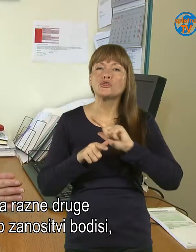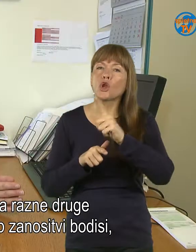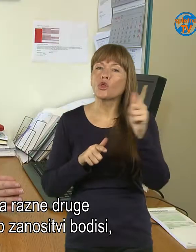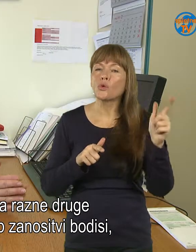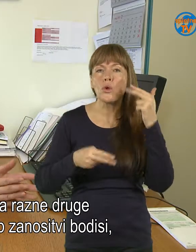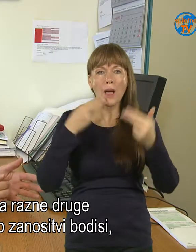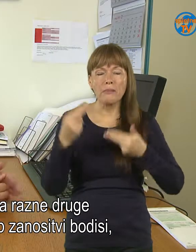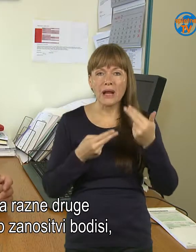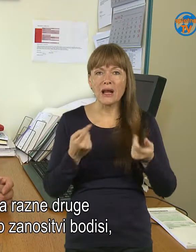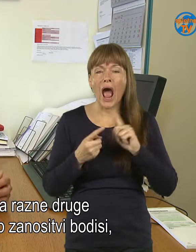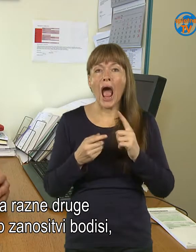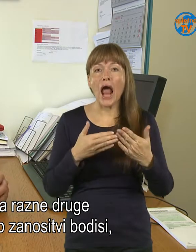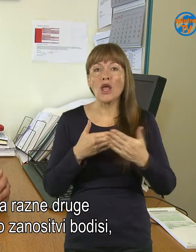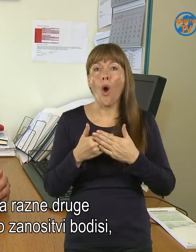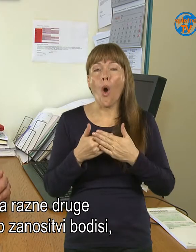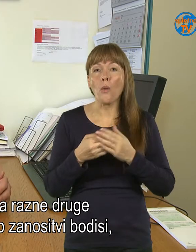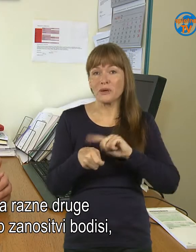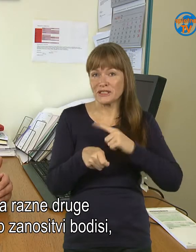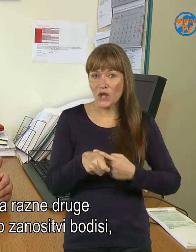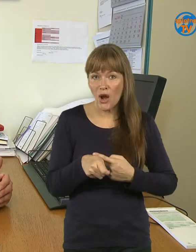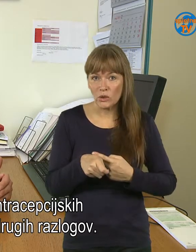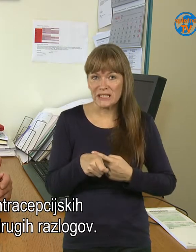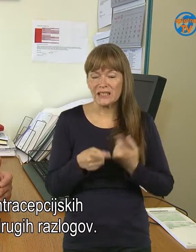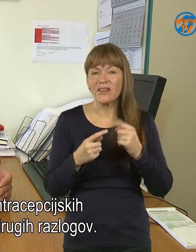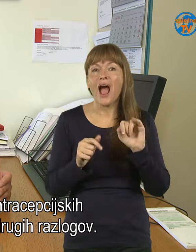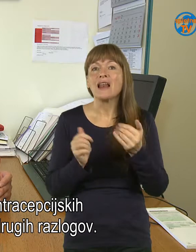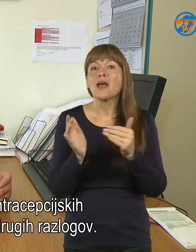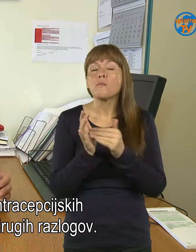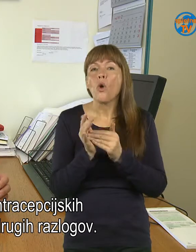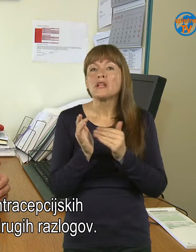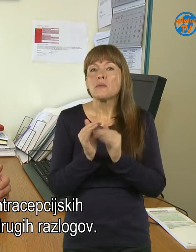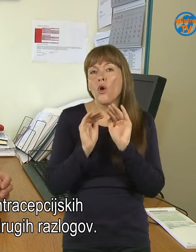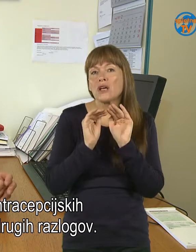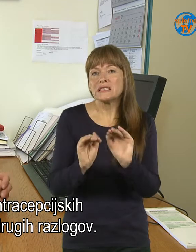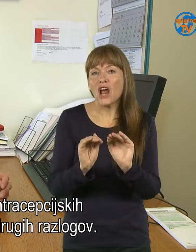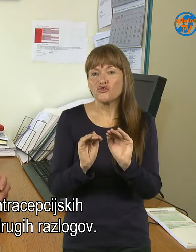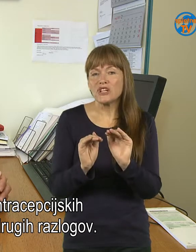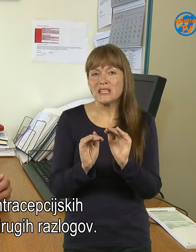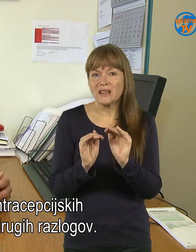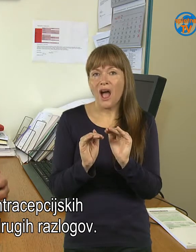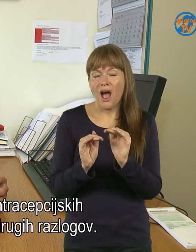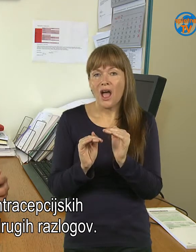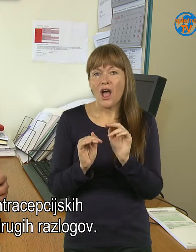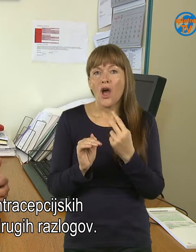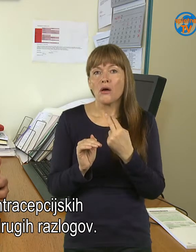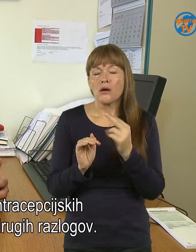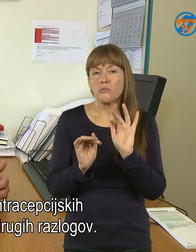druge preglede, bodisi ob zanositvi, bodisi ob tem, da potrebujejo zaščito s kontracepcijskimi